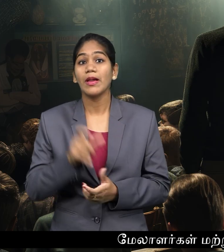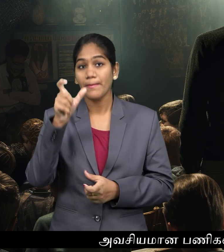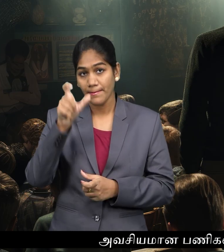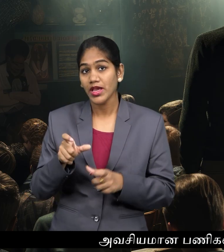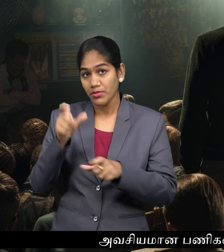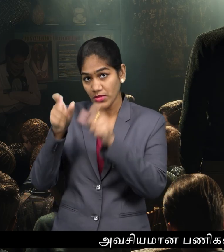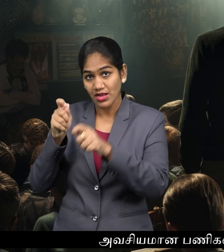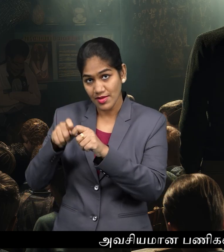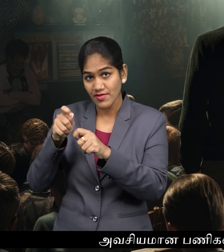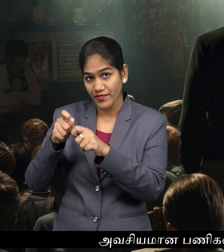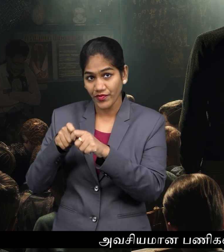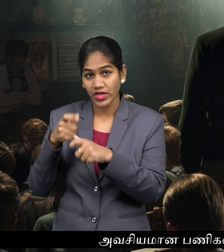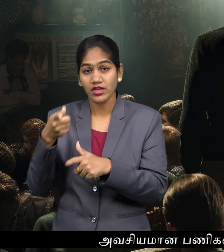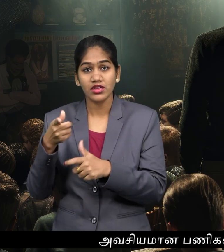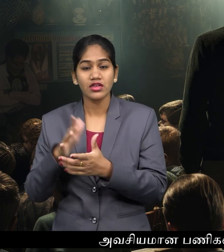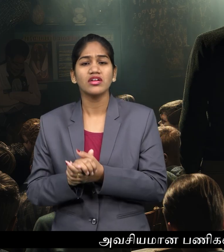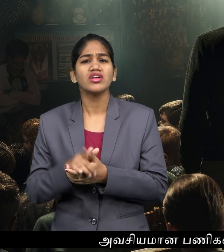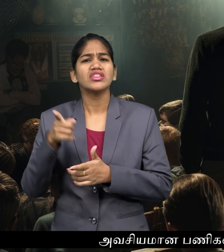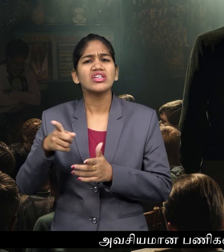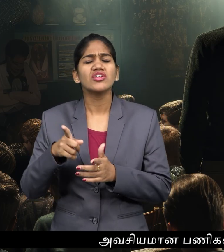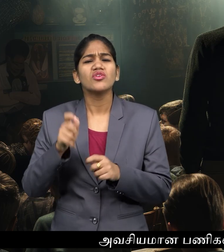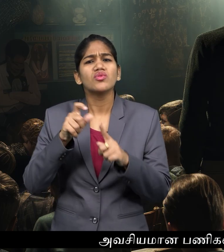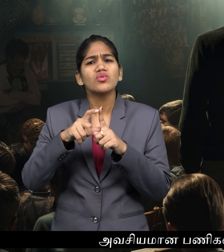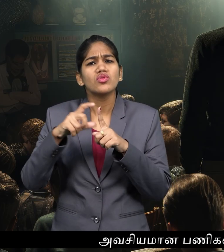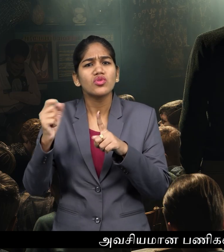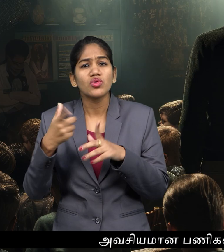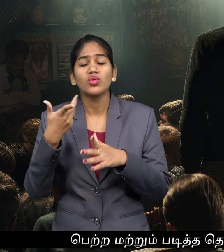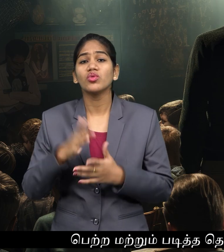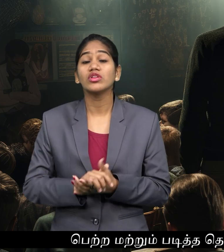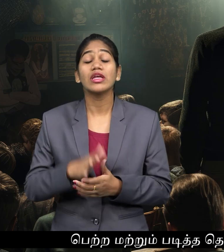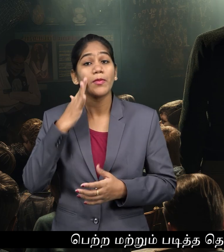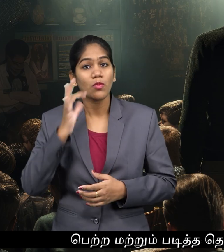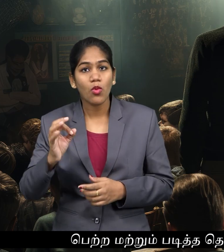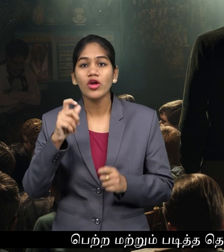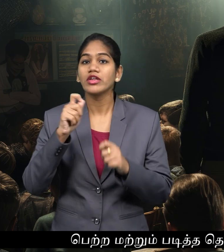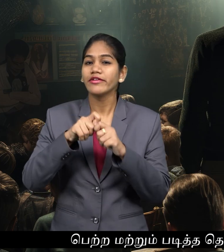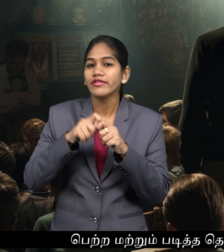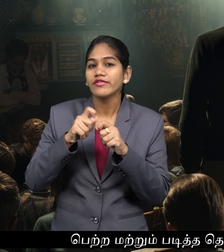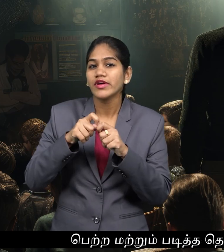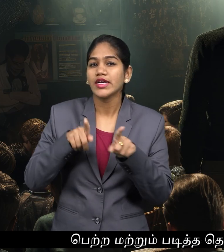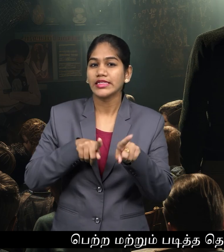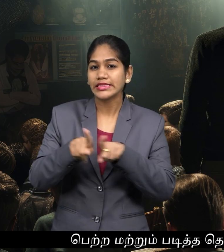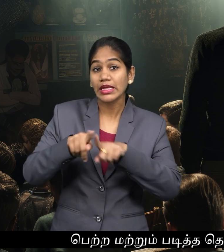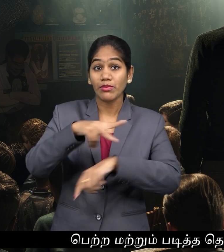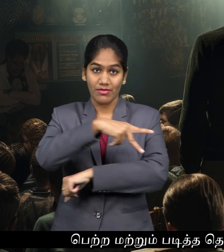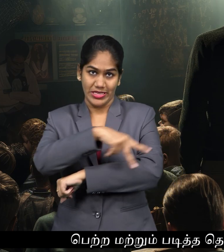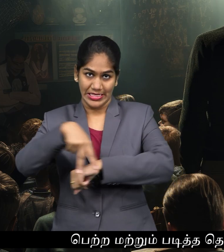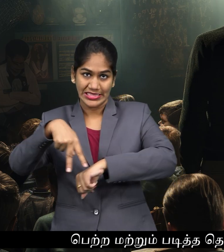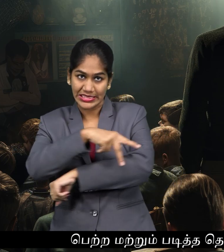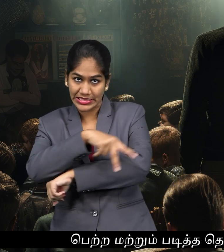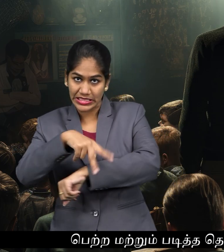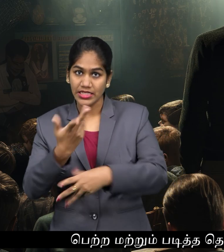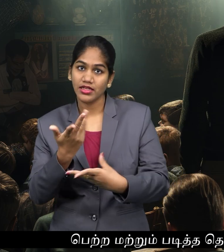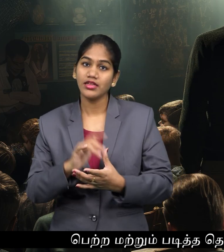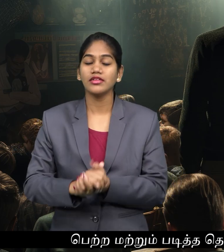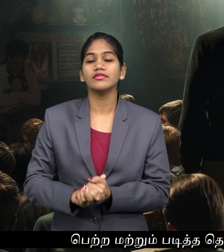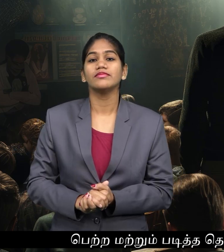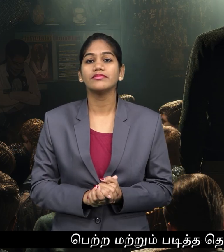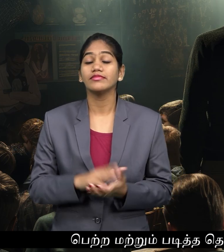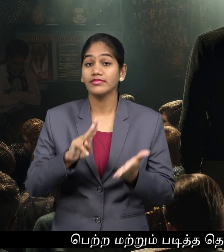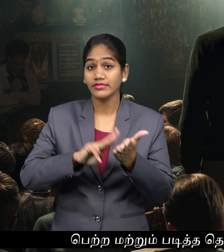போன்ற அவசியமான பணிகளை செய்வதற்கு உயர் பயிற்சி மற்றும் படித்த